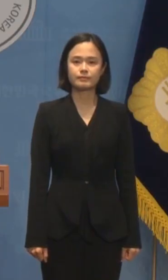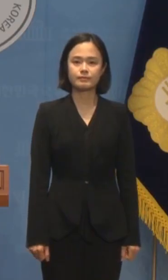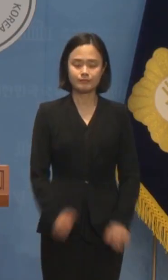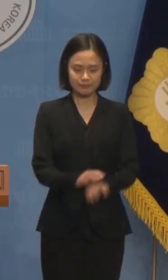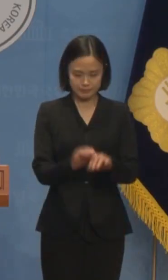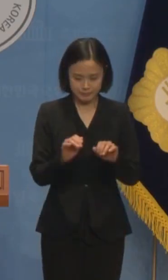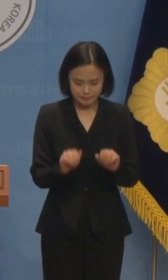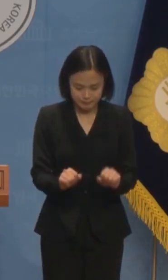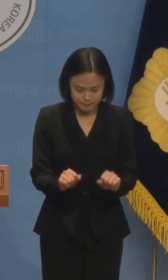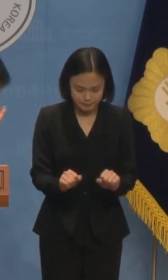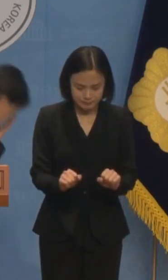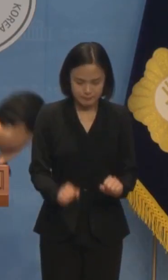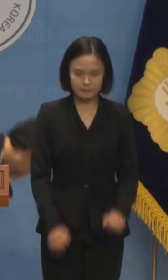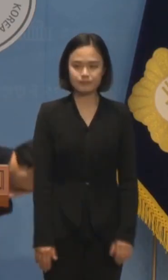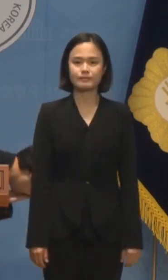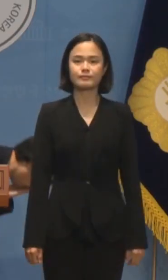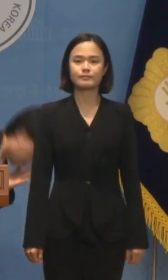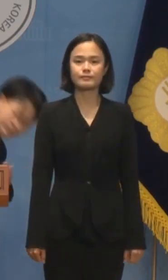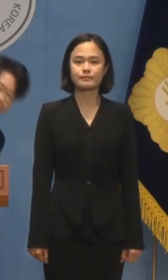네, 안녕하십니까.